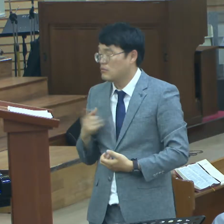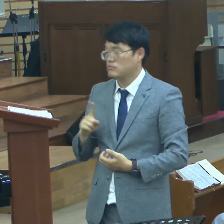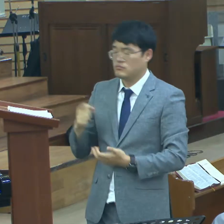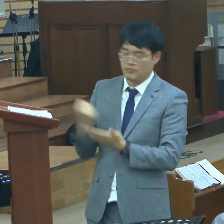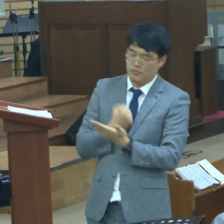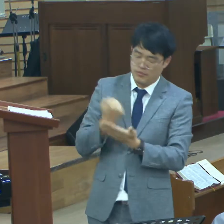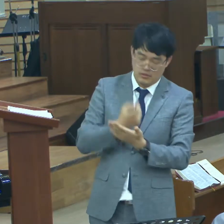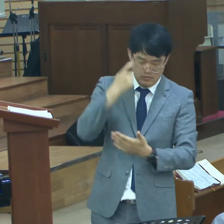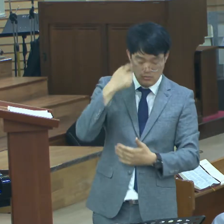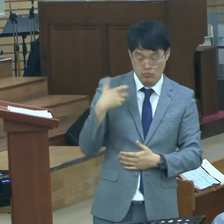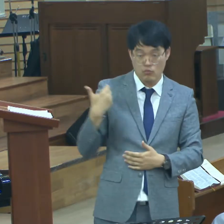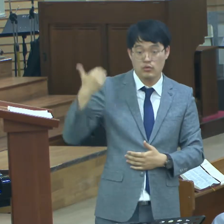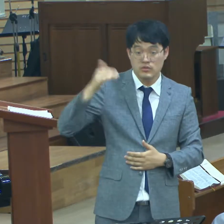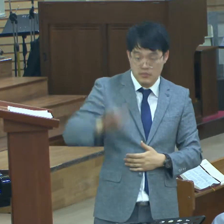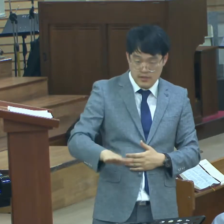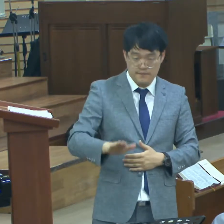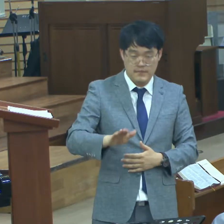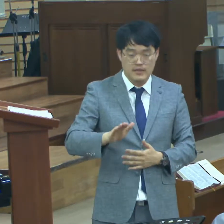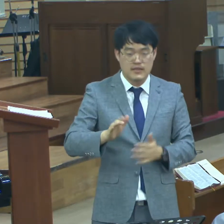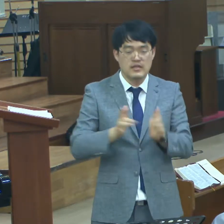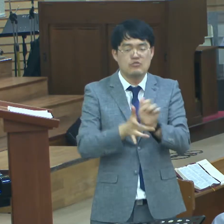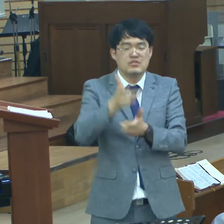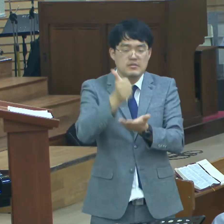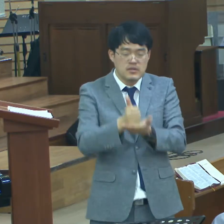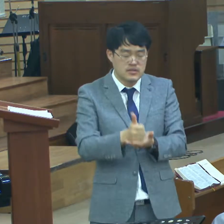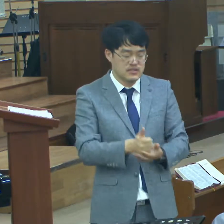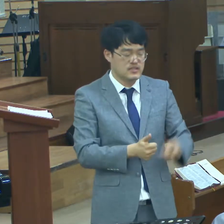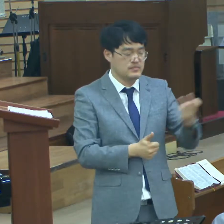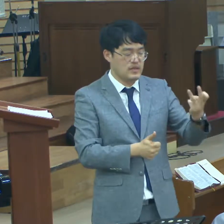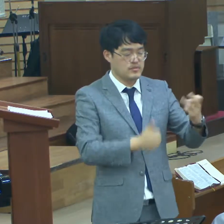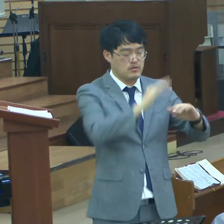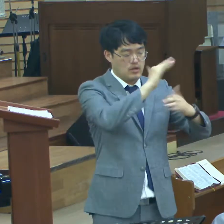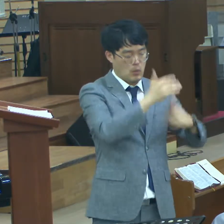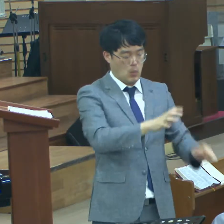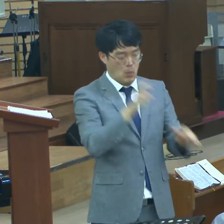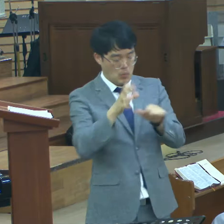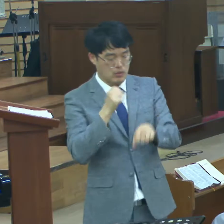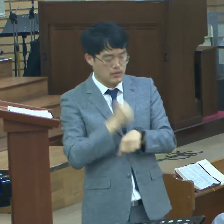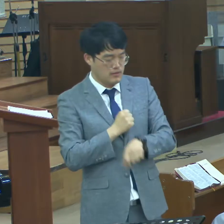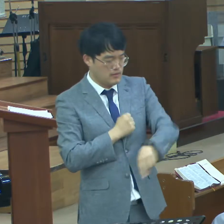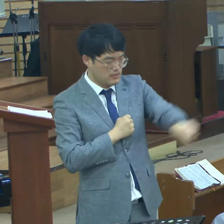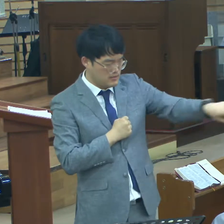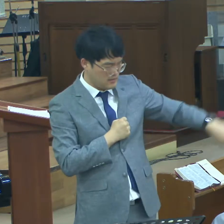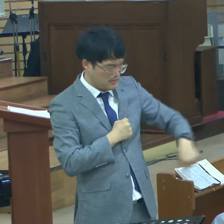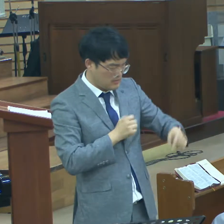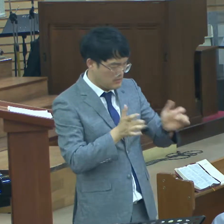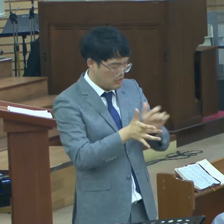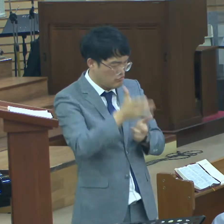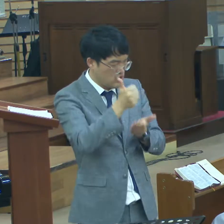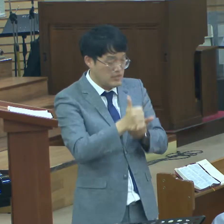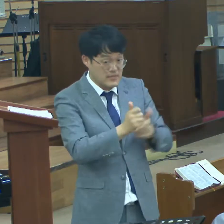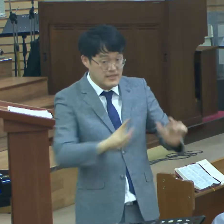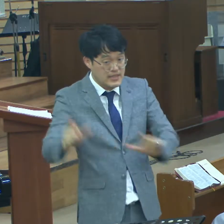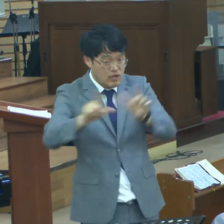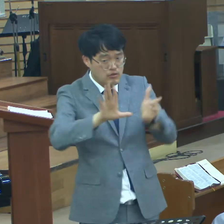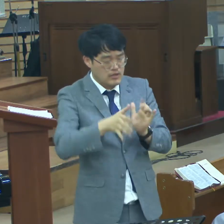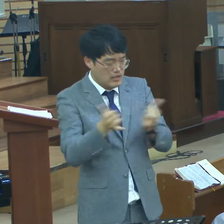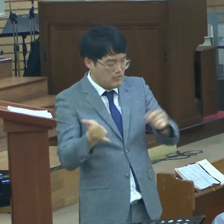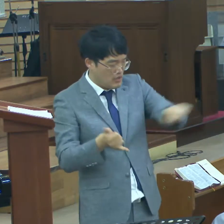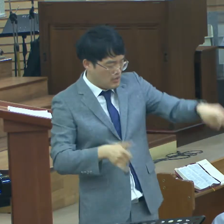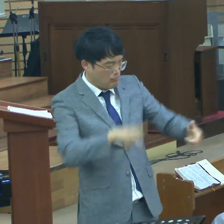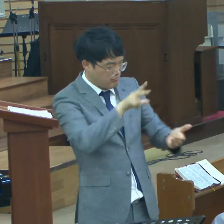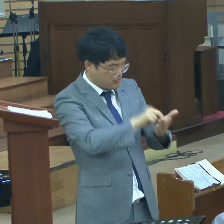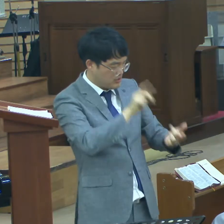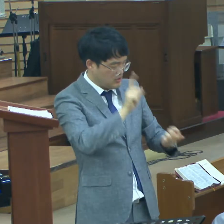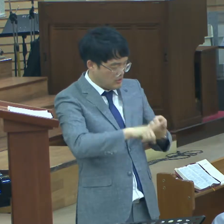이 13절을 인용을 하셨어요. 그러면서 예수님 시대의 사람들의 문제를 예를 들어 설명해 주셨는데,